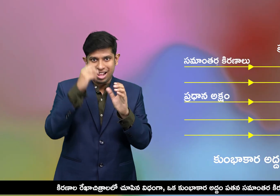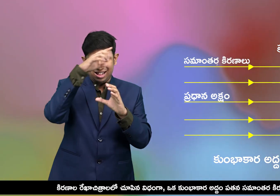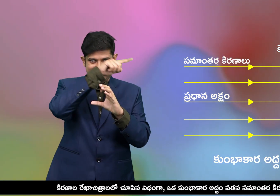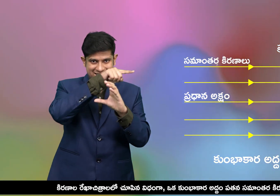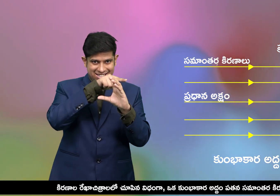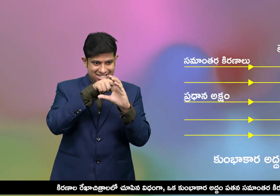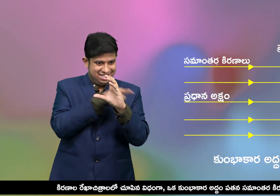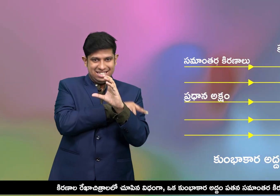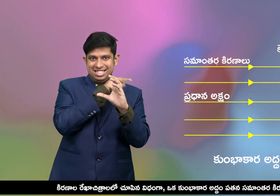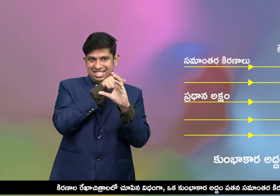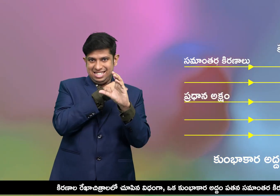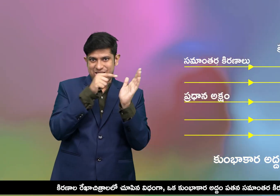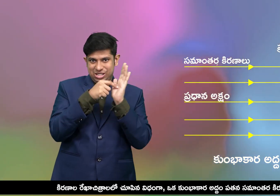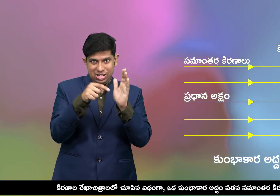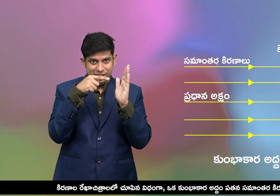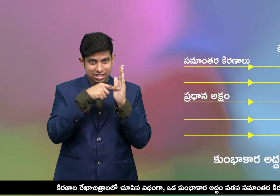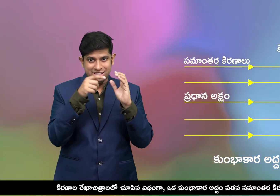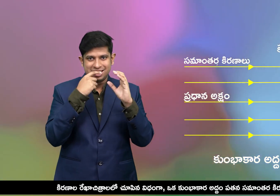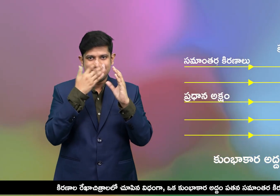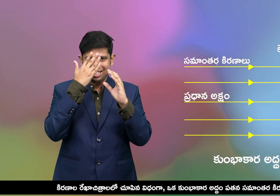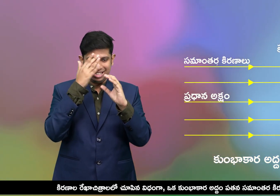అద్దం సంఘటన సమాంతర కిరణాలను వేరు చేస్తుంది.